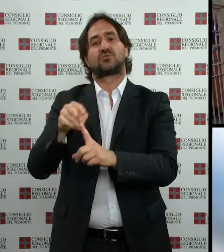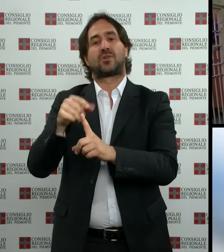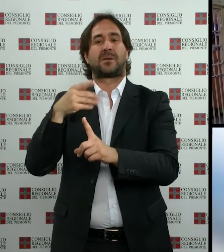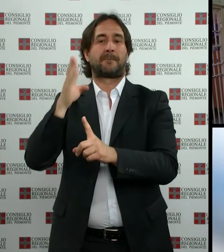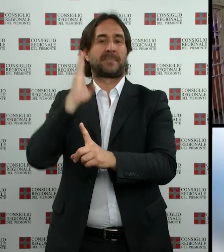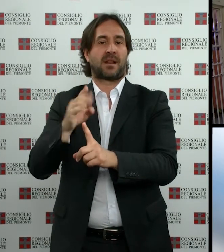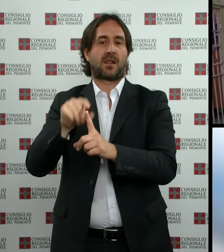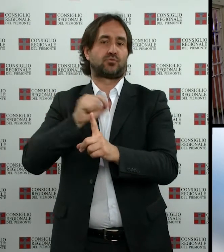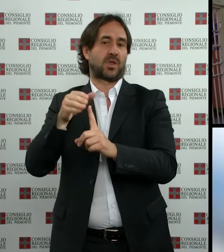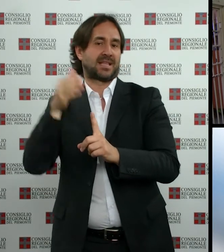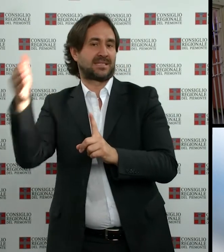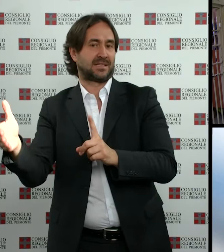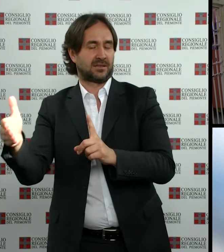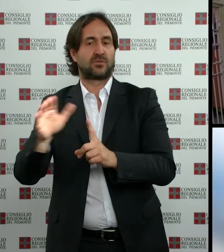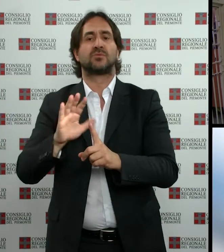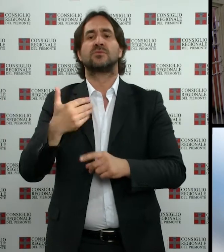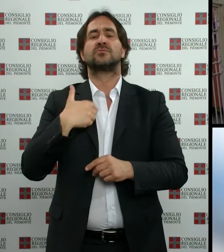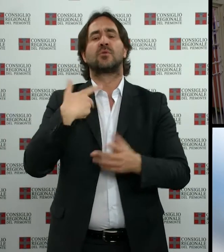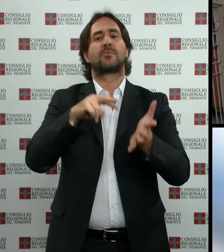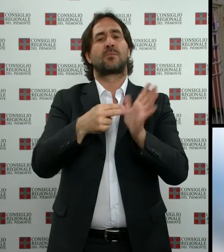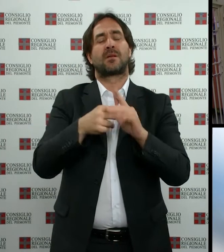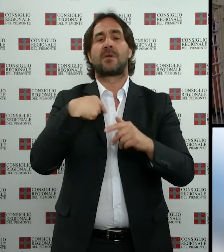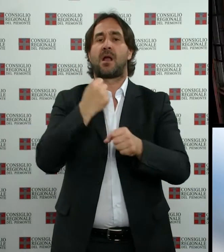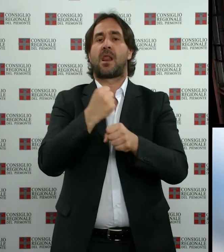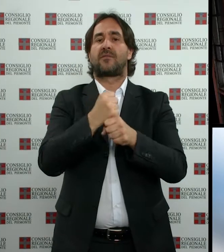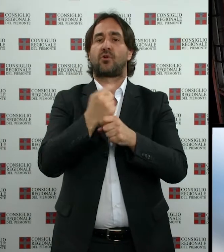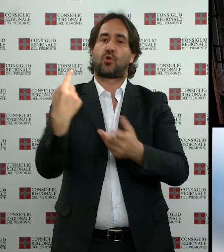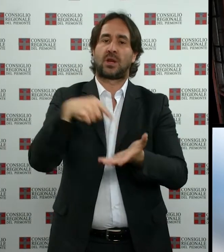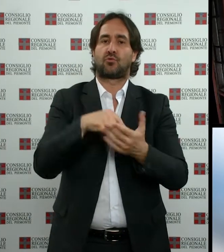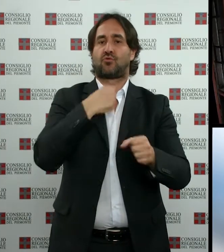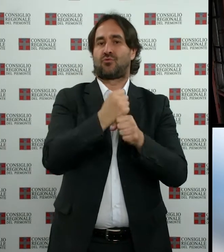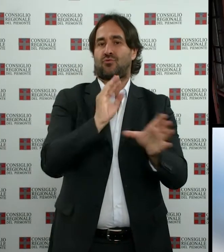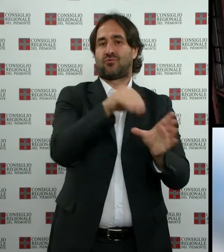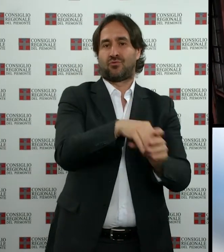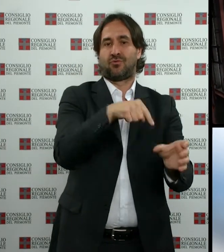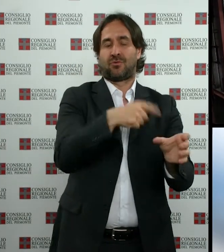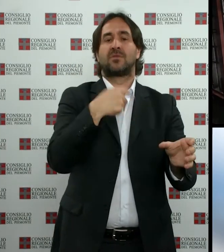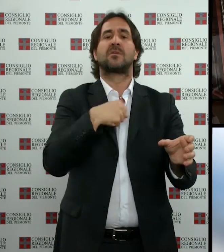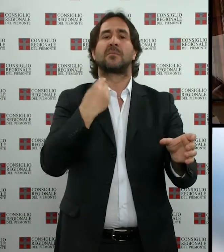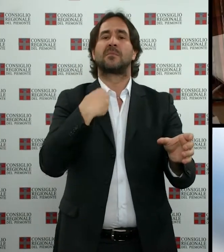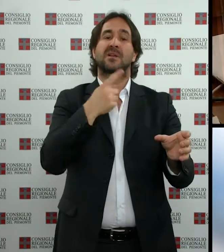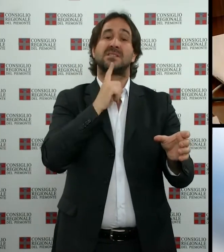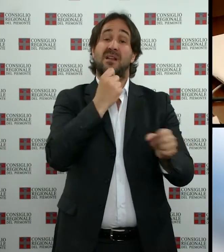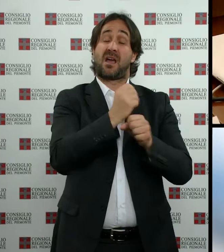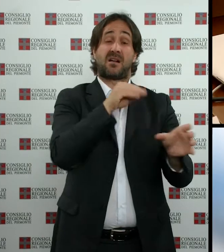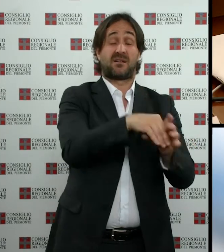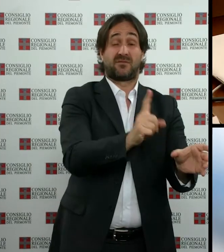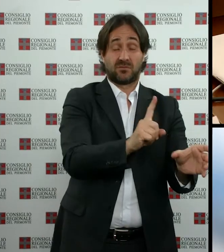però aperto il problema del reinserimento lavorativo, miglior strumento per abbattere il rischio di recidiva. È quanto emerso dalla prima